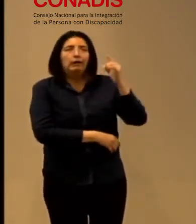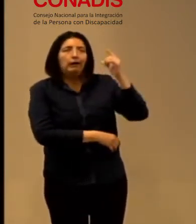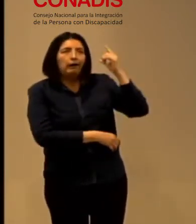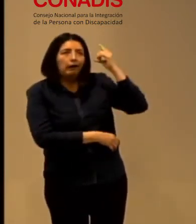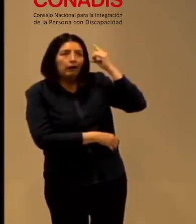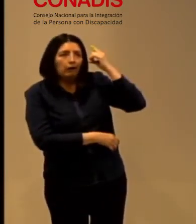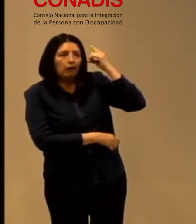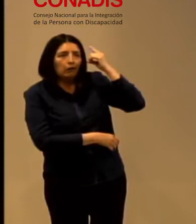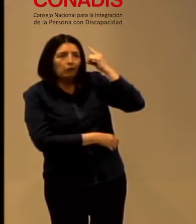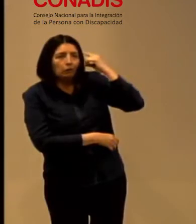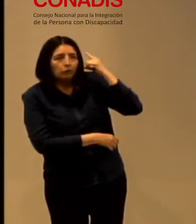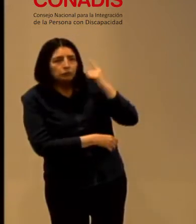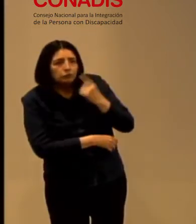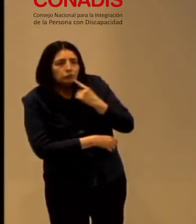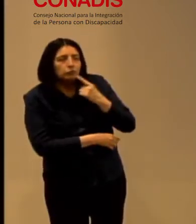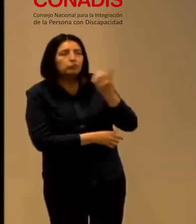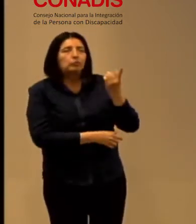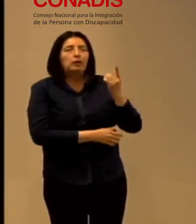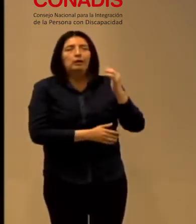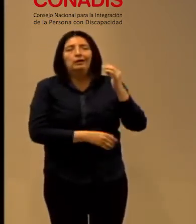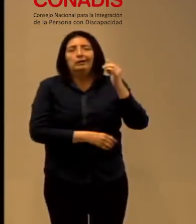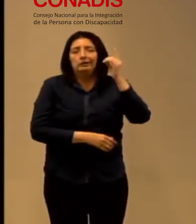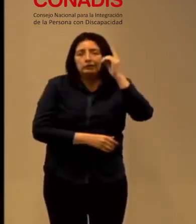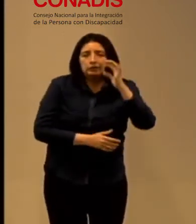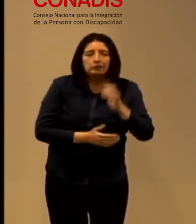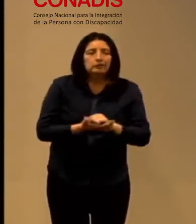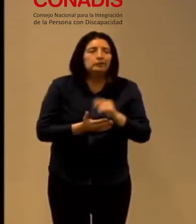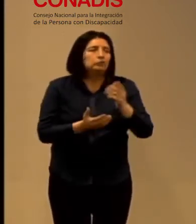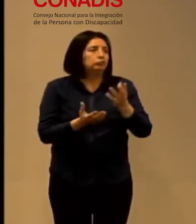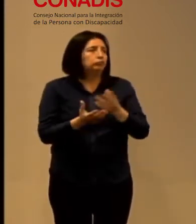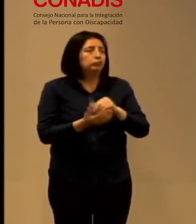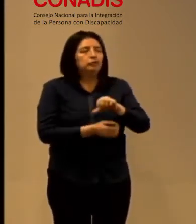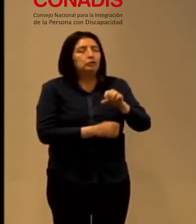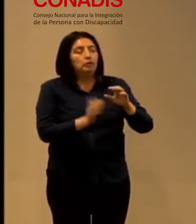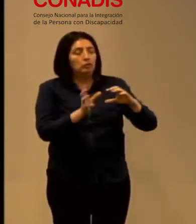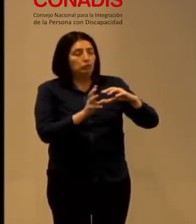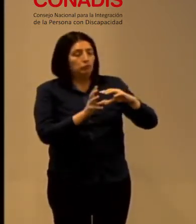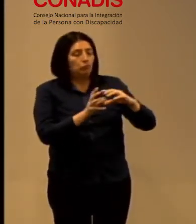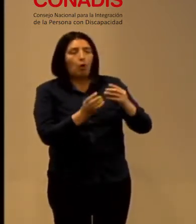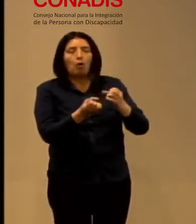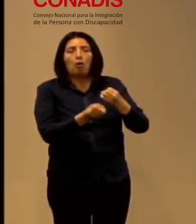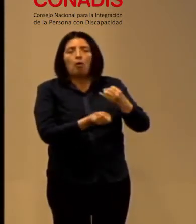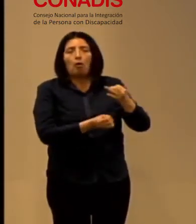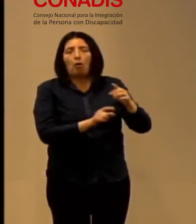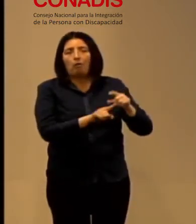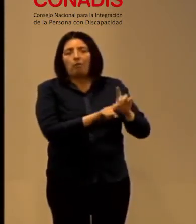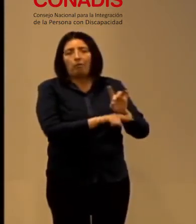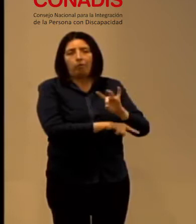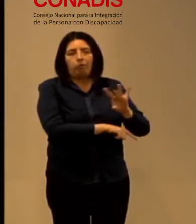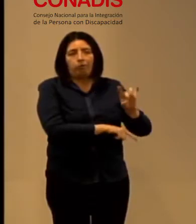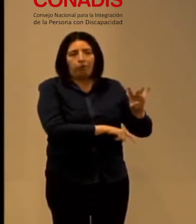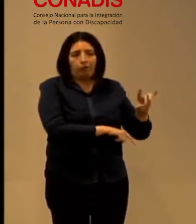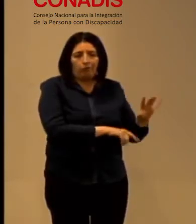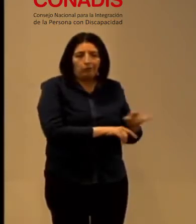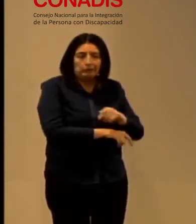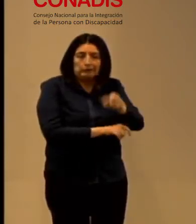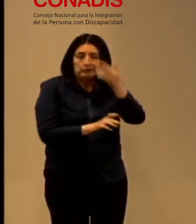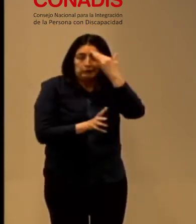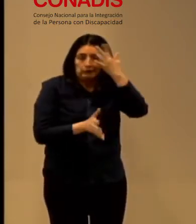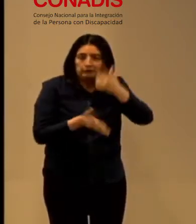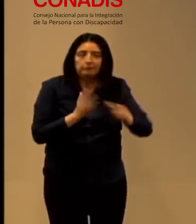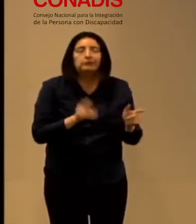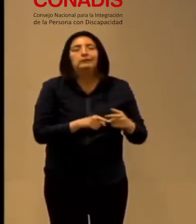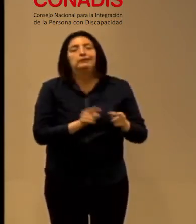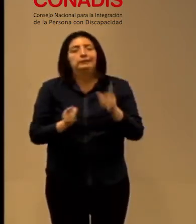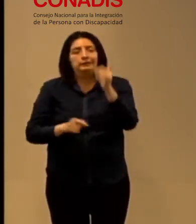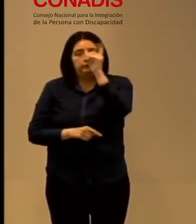auditiva, discapacidad intelectual en realidad está del 4%, y hay un gran otros. Todos sabemos también las dificultades que tienen las